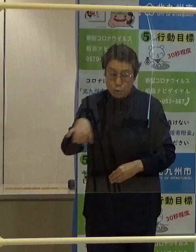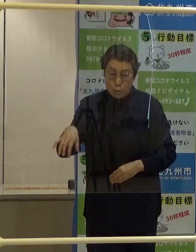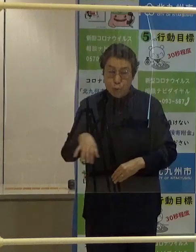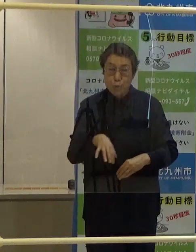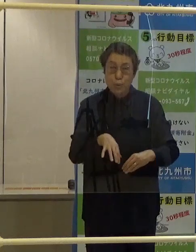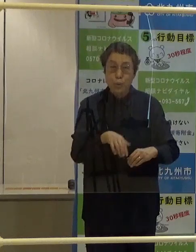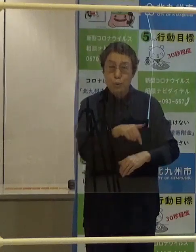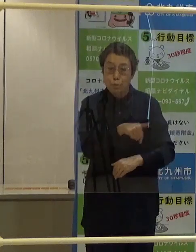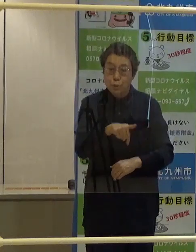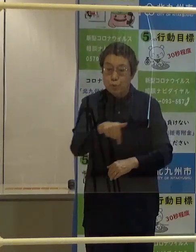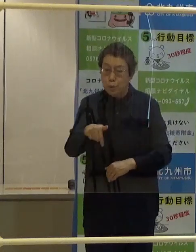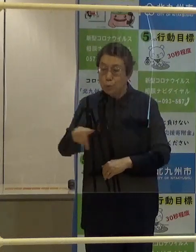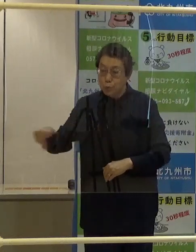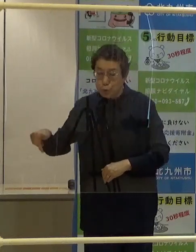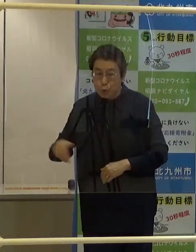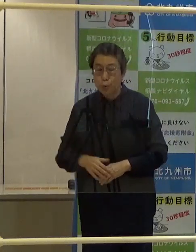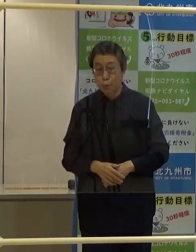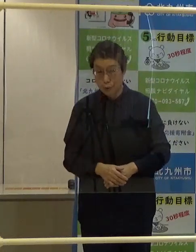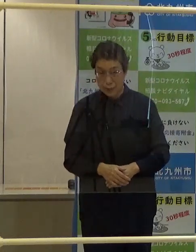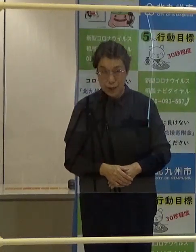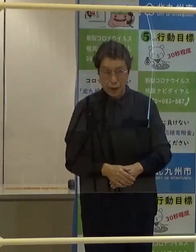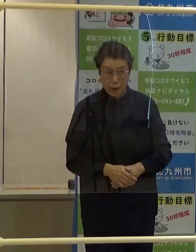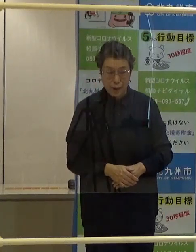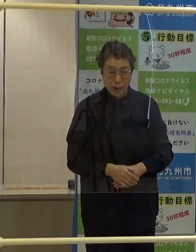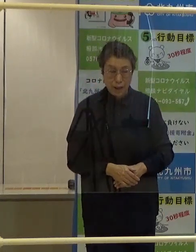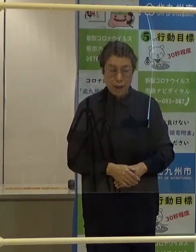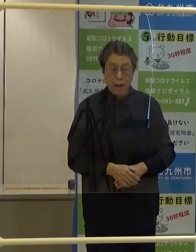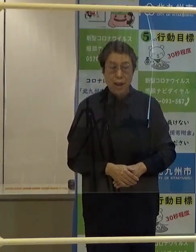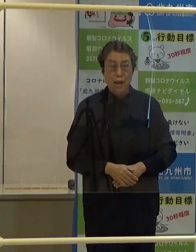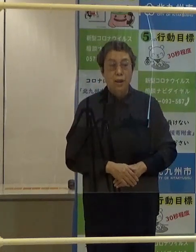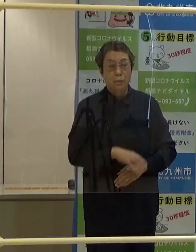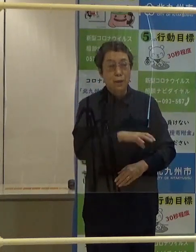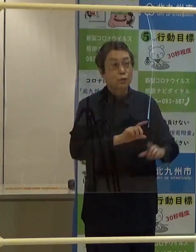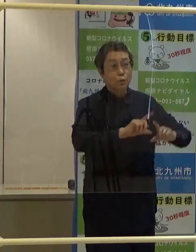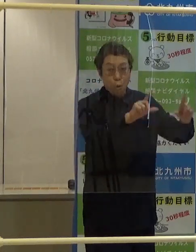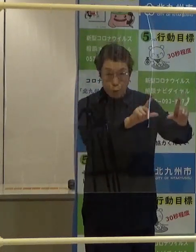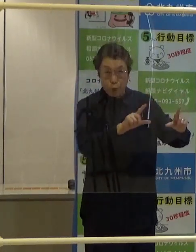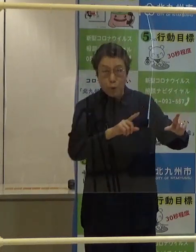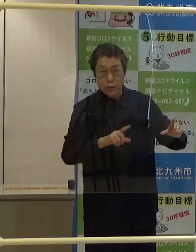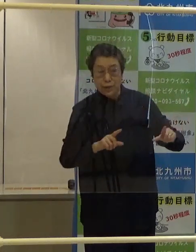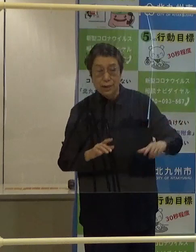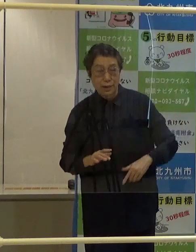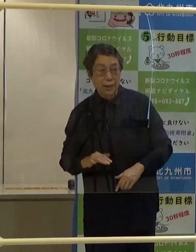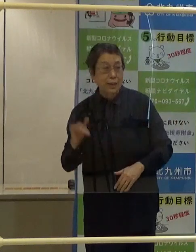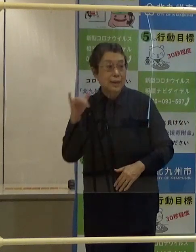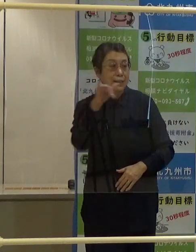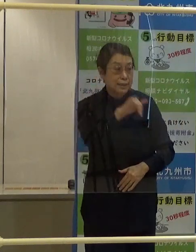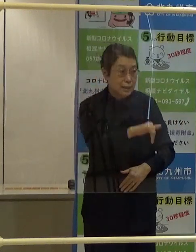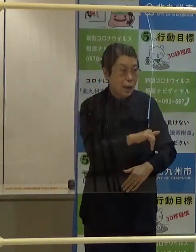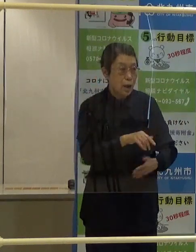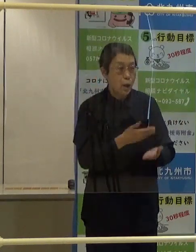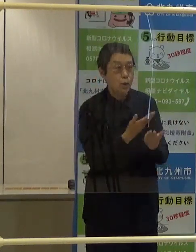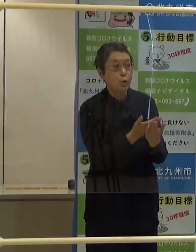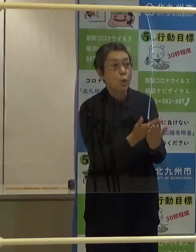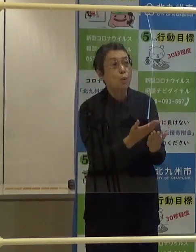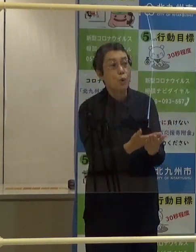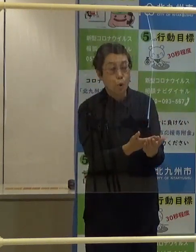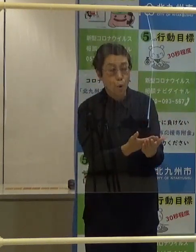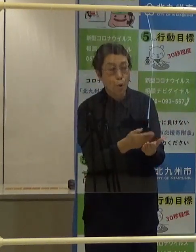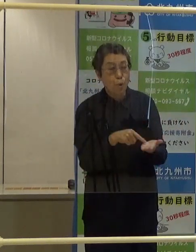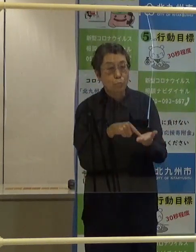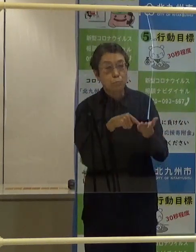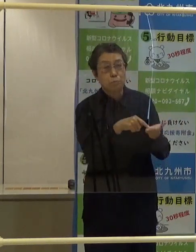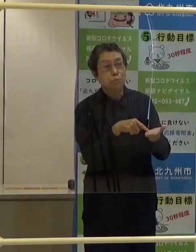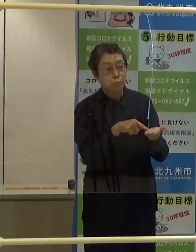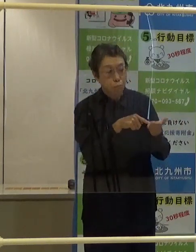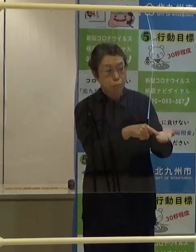に、政策提案要望の活動をしてきた経緯があります。でしばらくの間は状況を控えておったわけであり